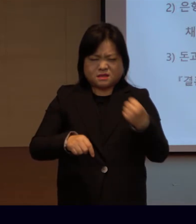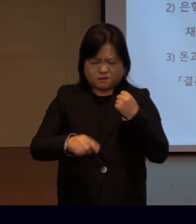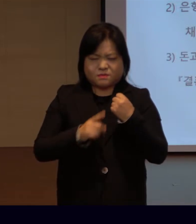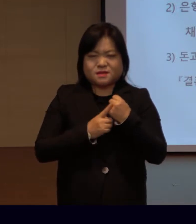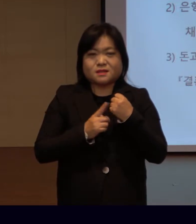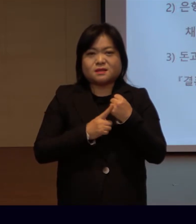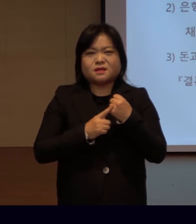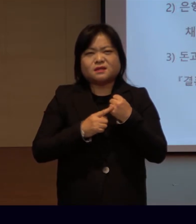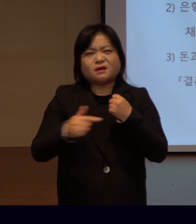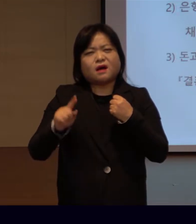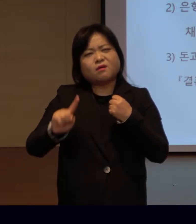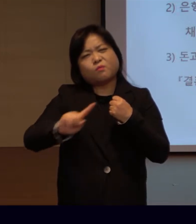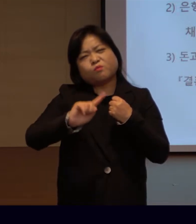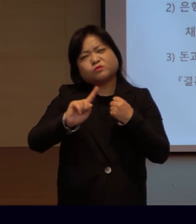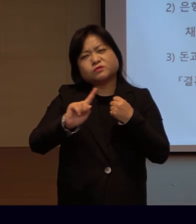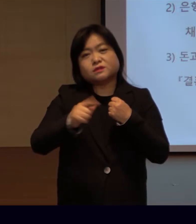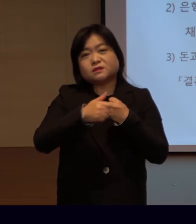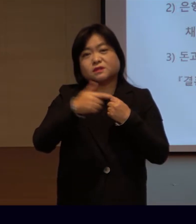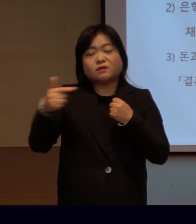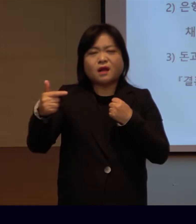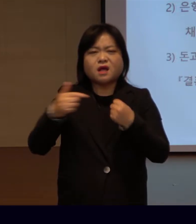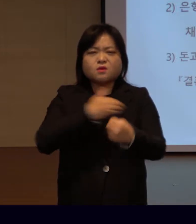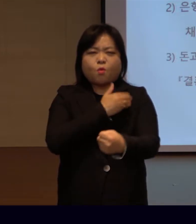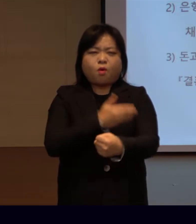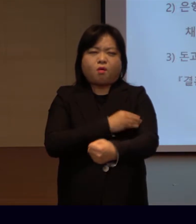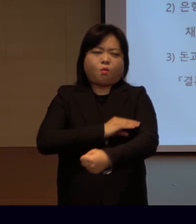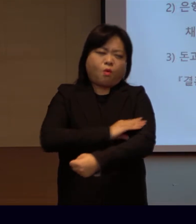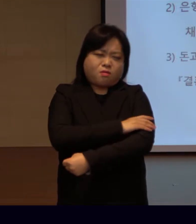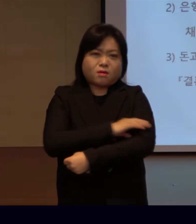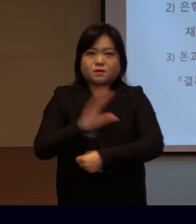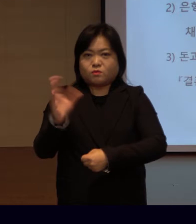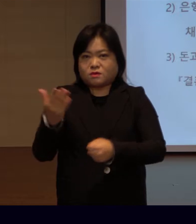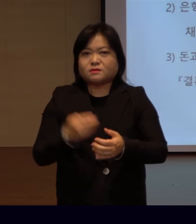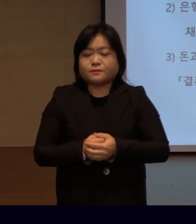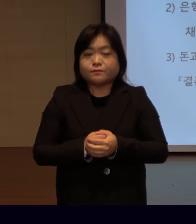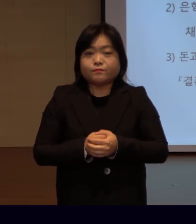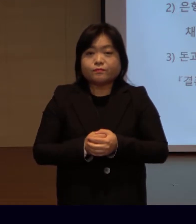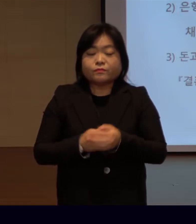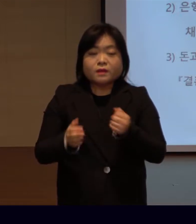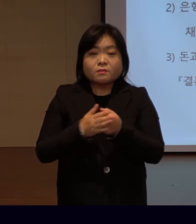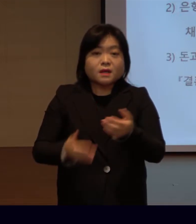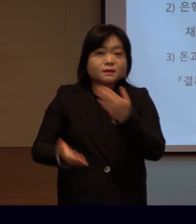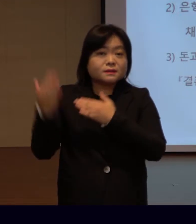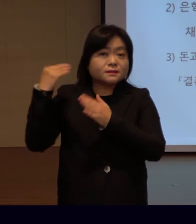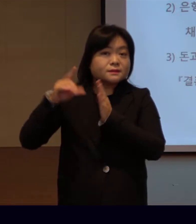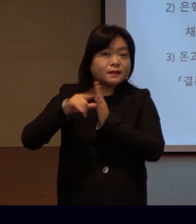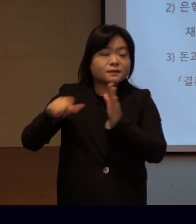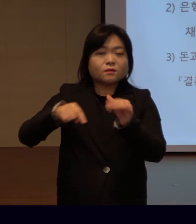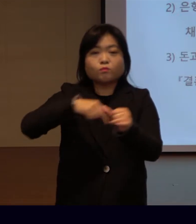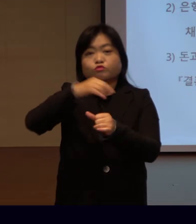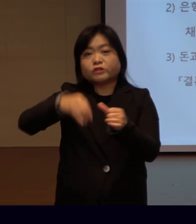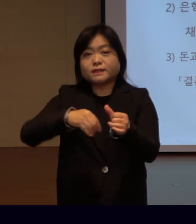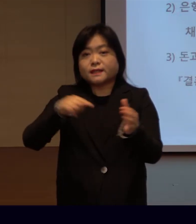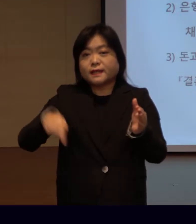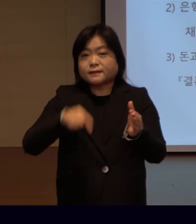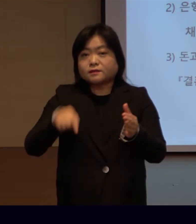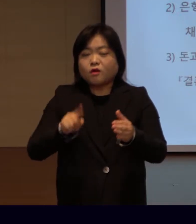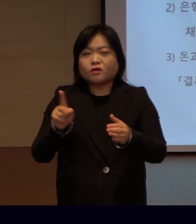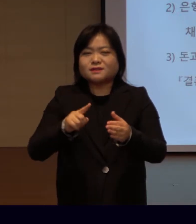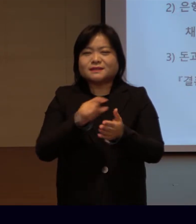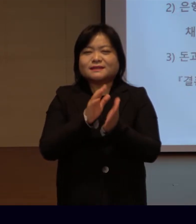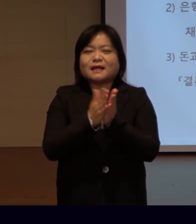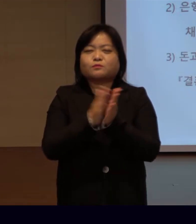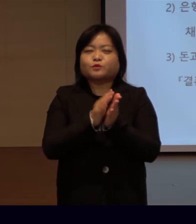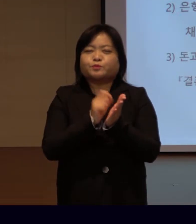하나의 커다란 이제 그 권력이 돼버린 거죠. 근데 이제 그 당시에 그렇게 되는 분위기에서 어떤 한